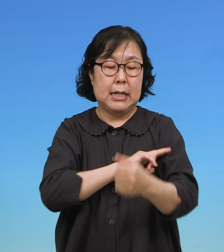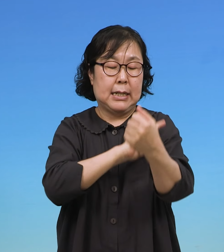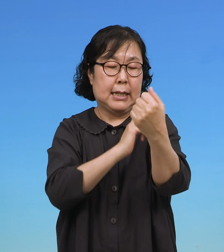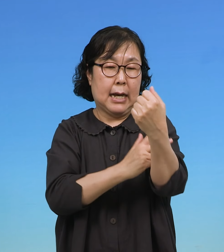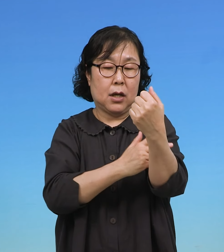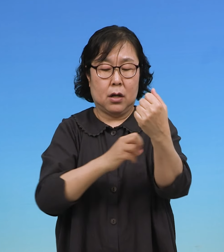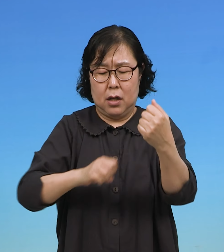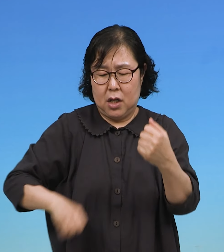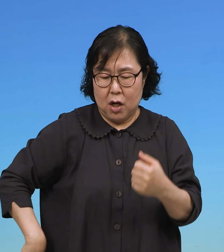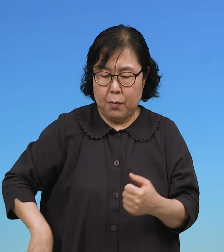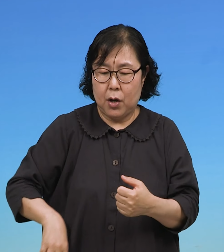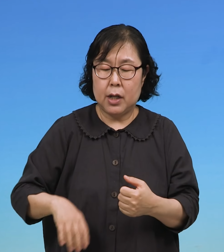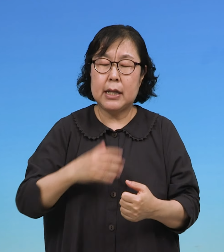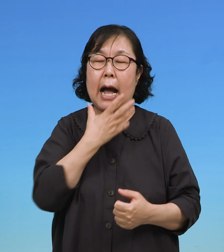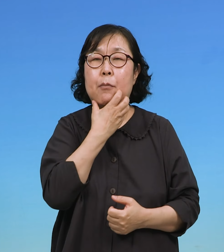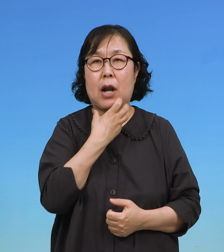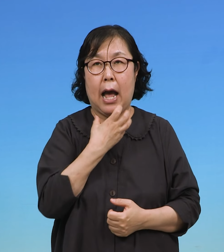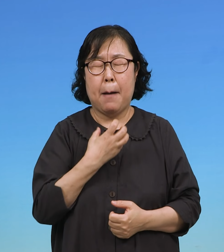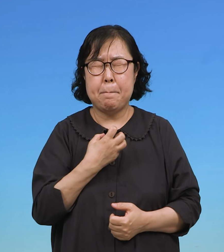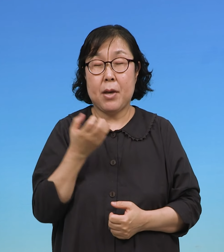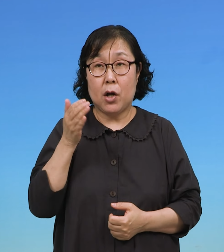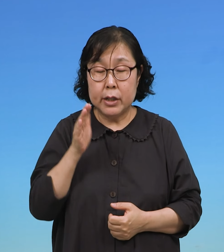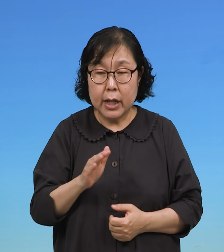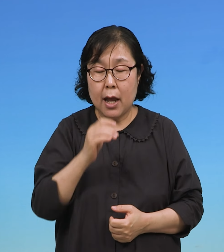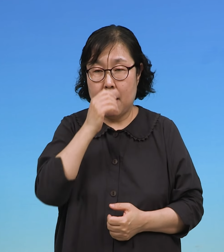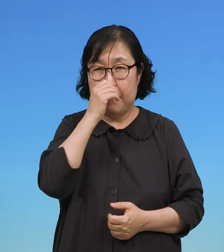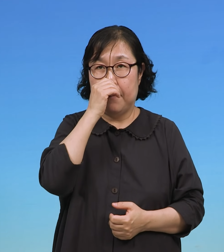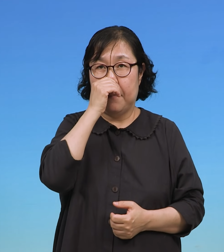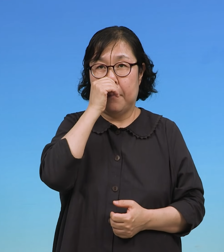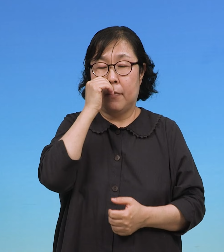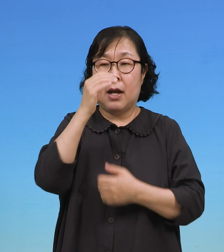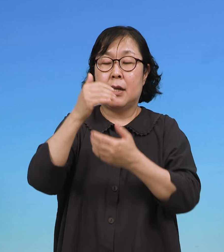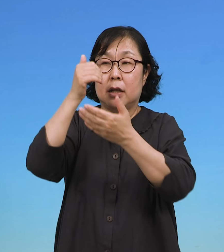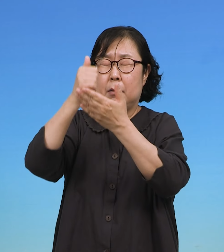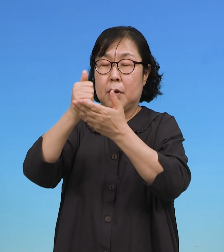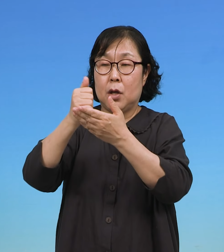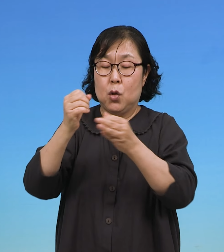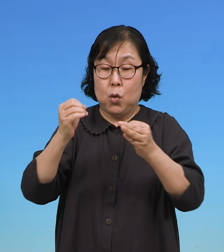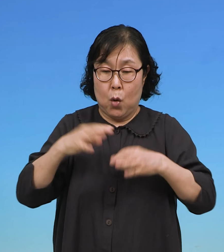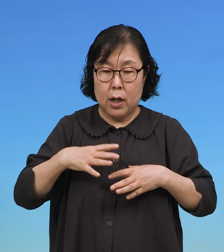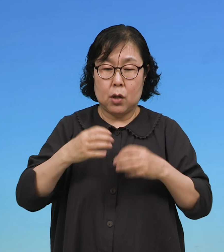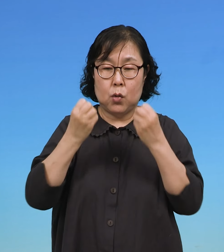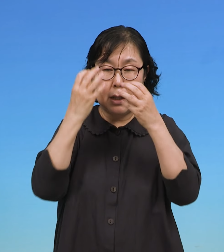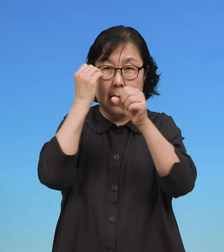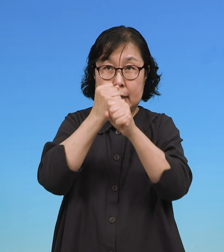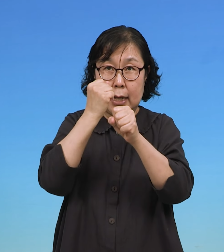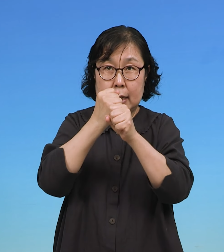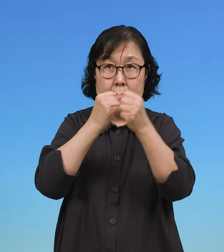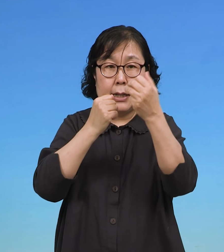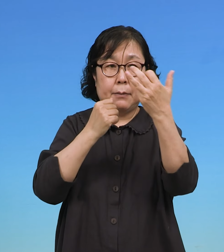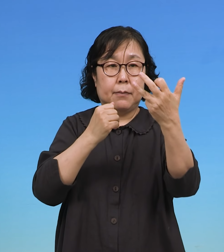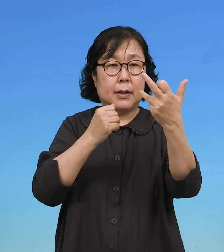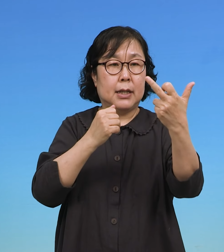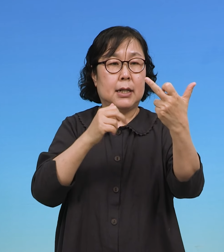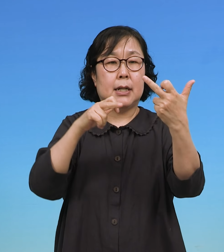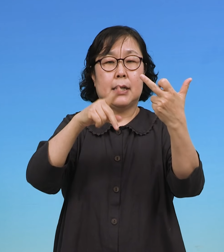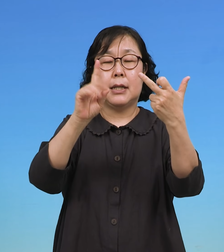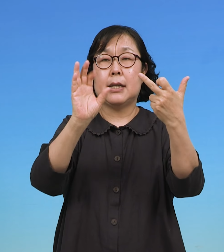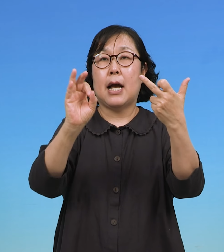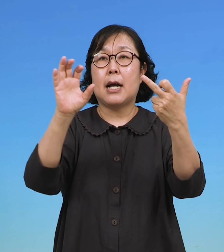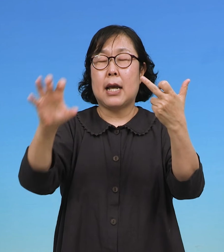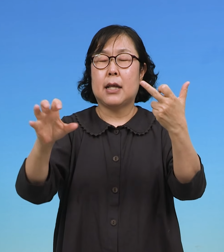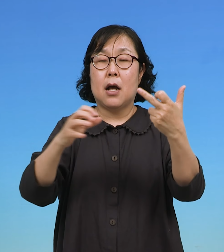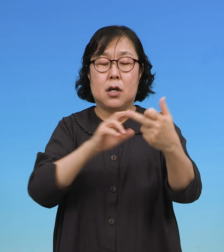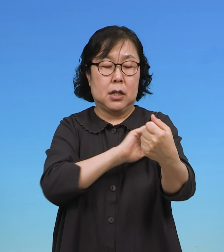이렇게 자격 상실인 상태에 빠진 아브라함이었는데, 그런데 하나님께서는 놀랍게도 창세기 17장에서